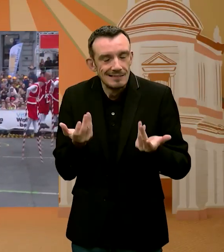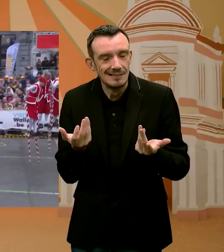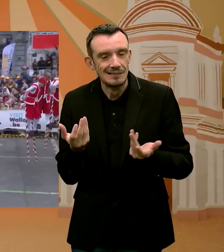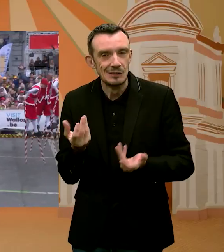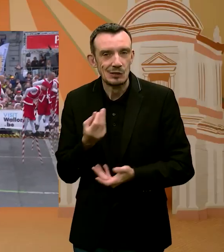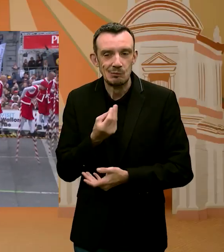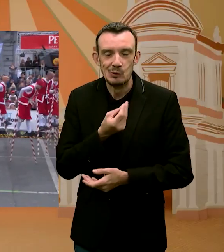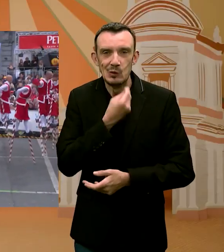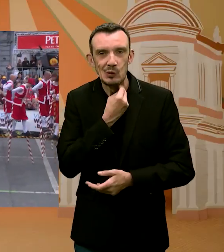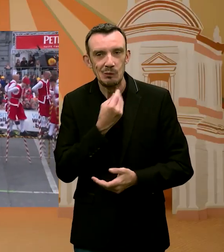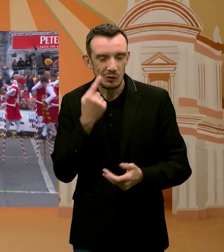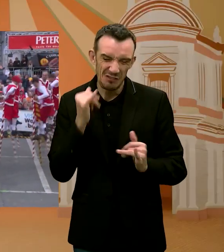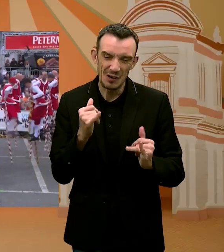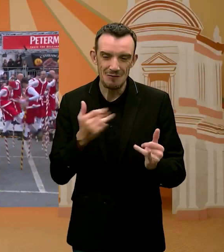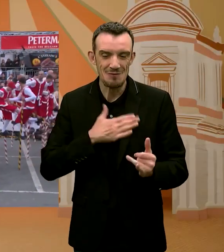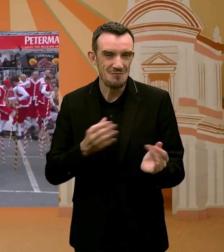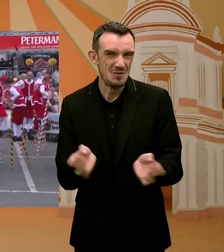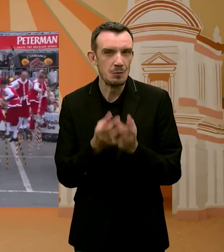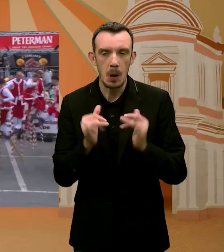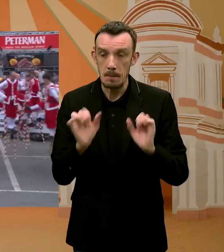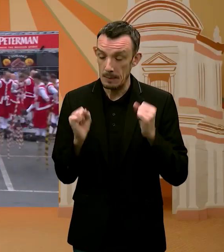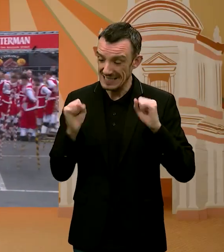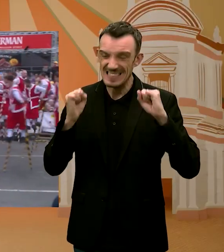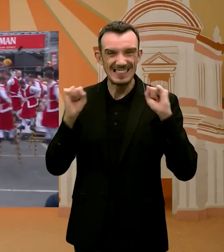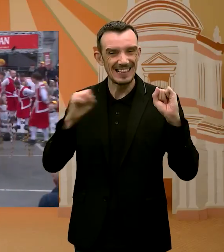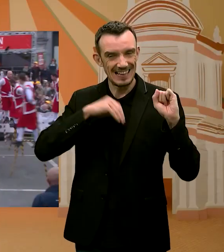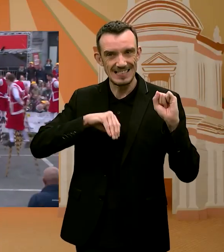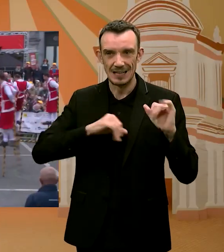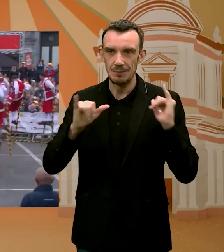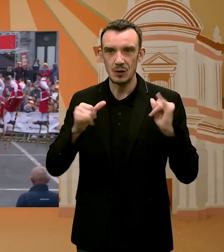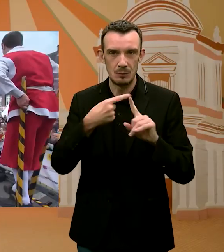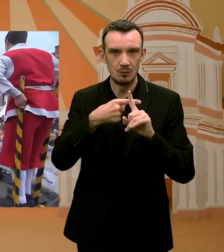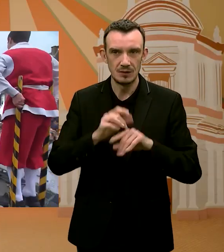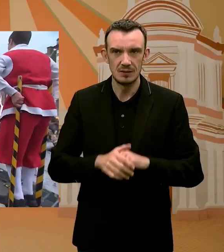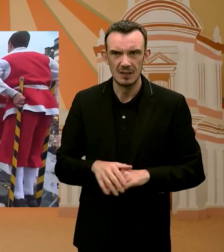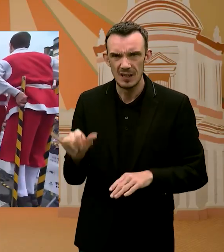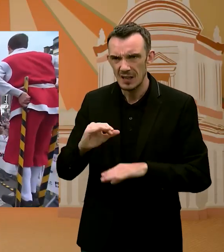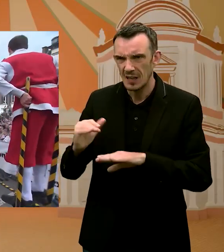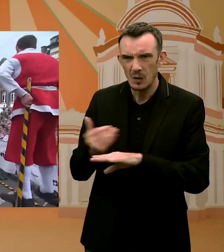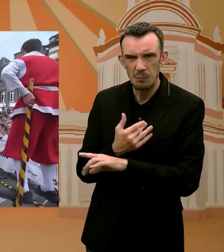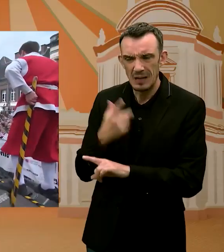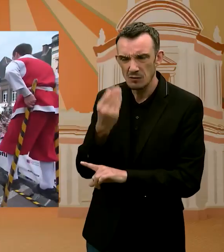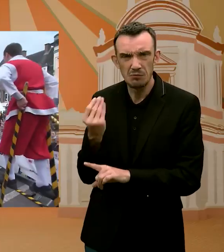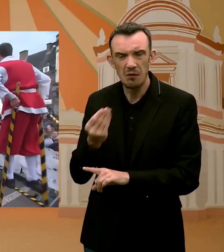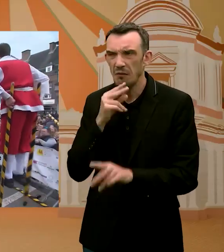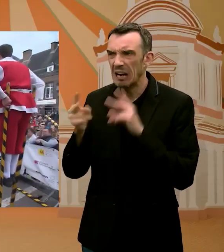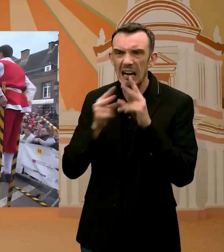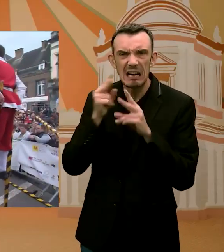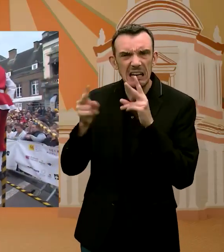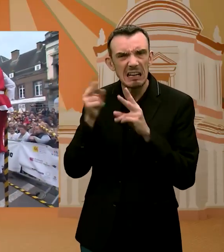aussi des bons moments, même si c'est hyper stressant et hyper important. Et qu'est-ce qui se passe là-haut sur les échasses? Est-ce qu'ils parlent entre eux, par exemple? Oui, bien entendu.